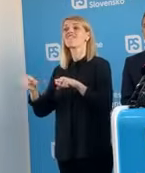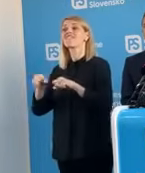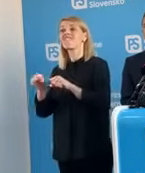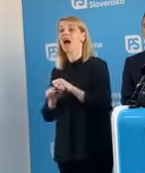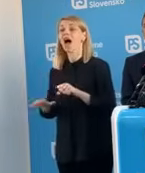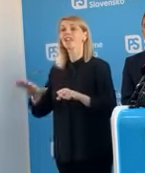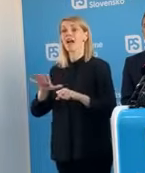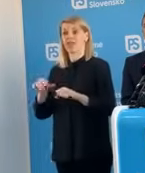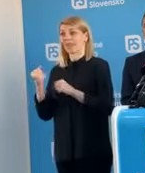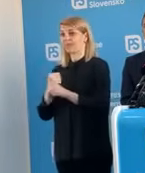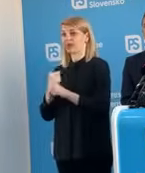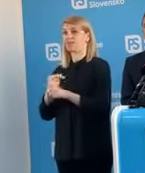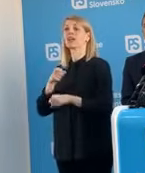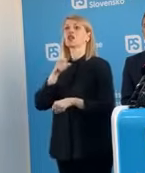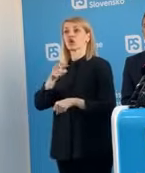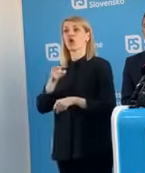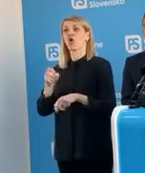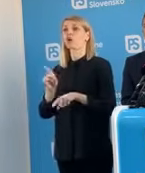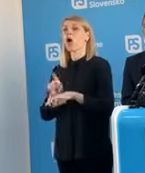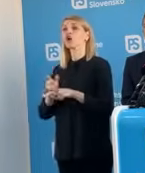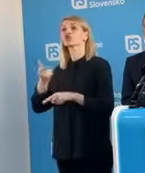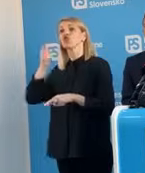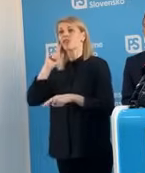to je vlastizrada, dámy a páni.